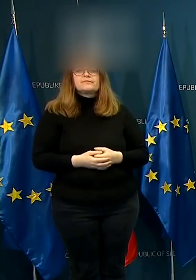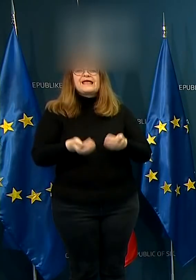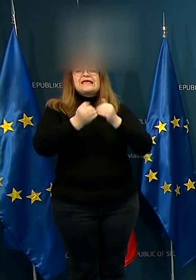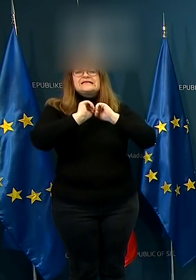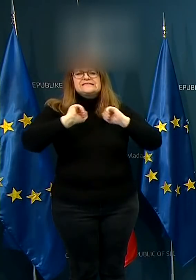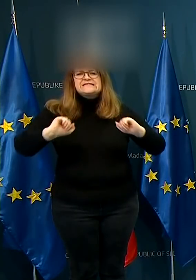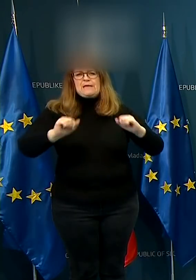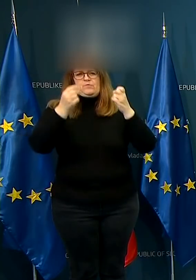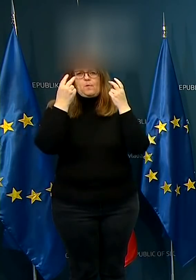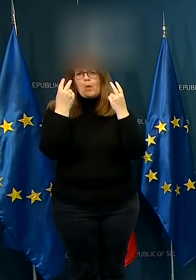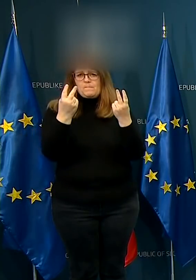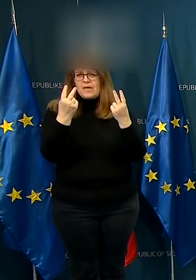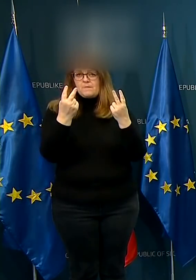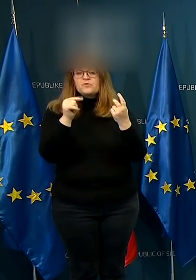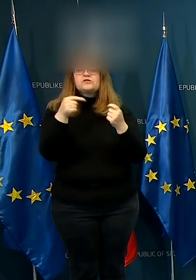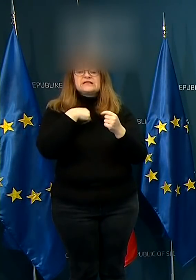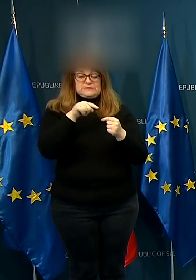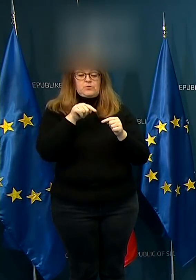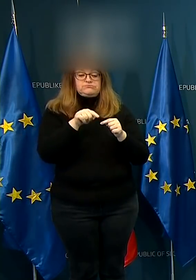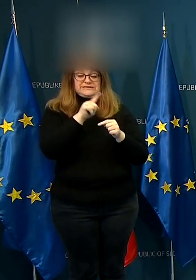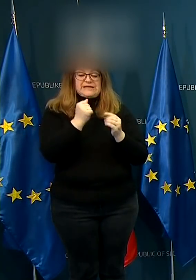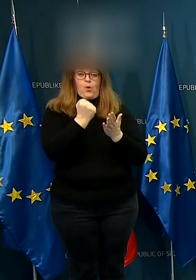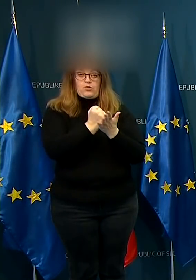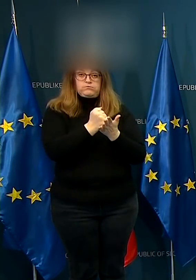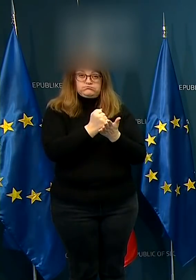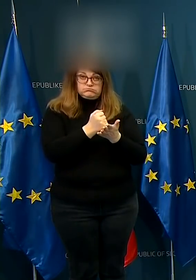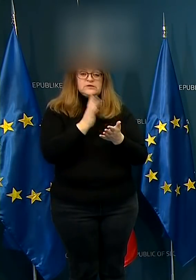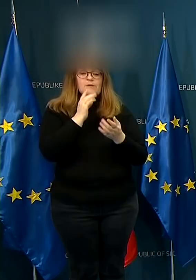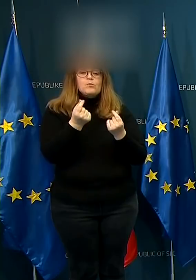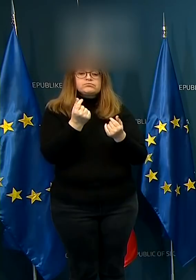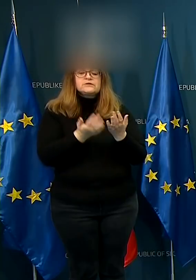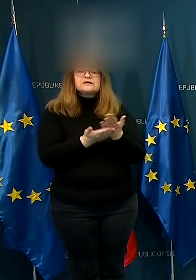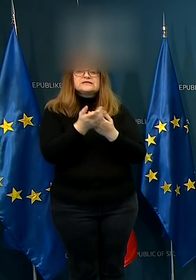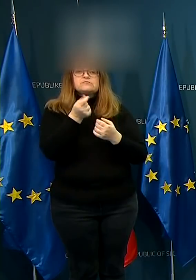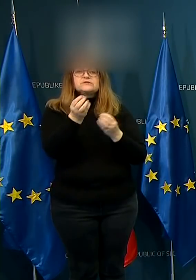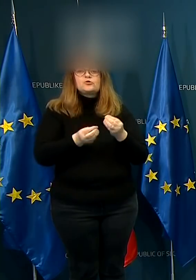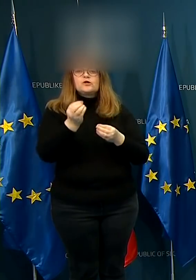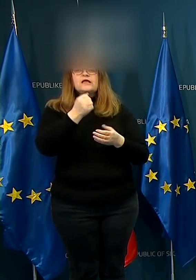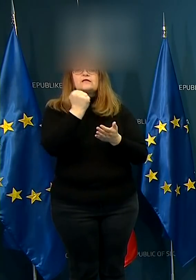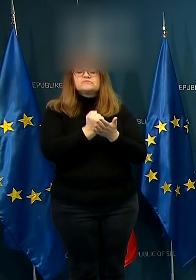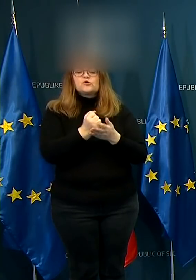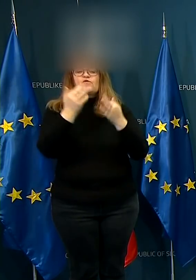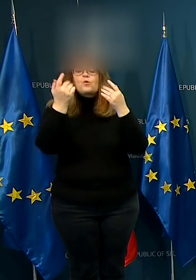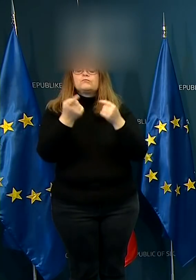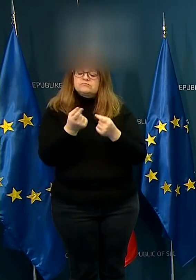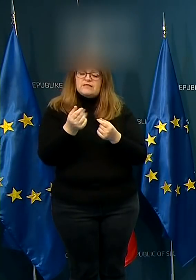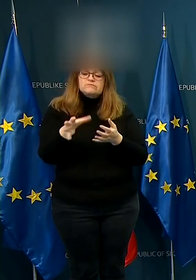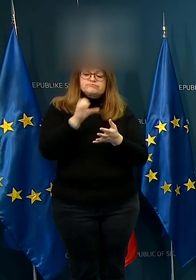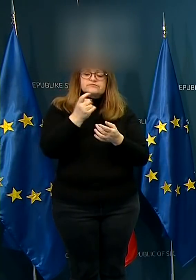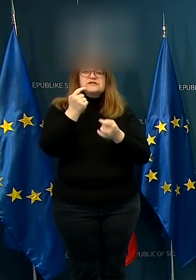Izjemno pomembno je, da smo zakonom zagotovili, da bo sredstva za izplačilo tega dodatka zagotovil proračun Republike